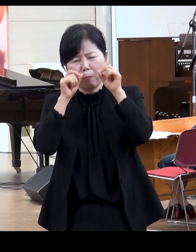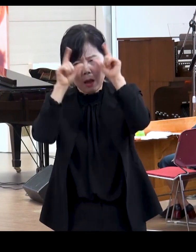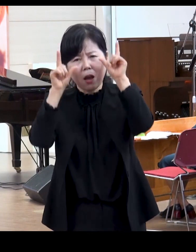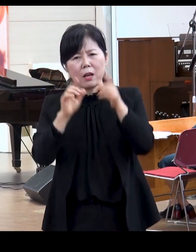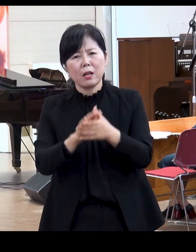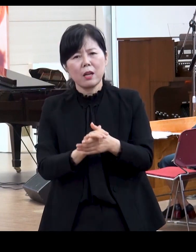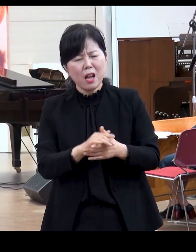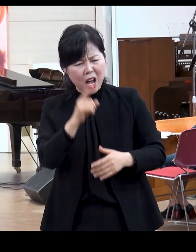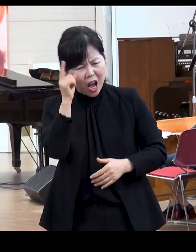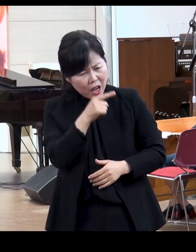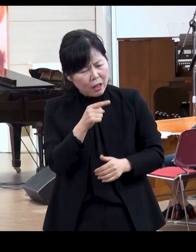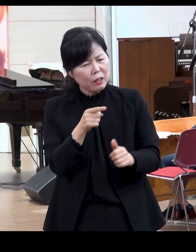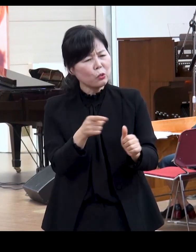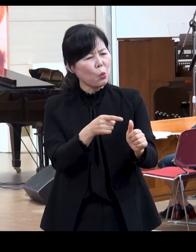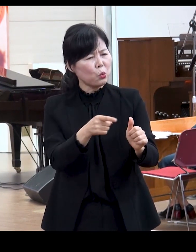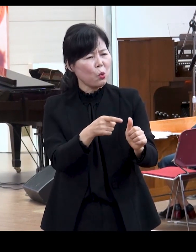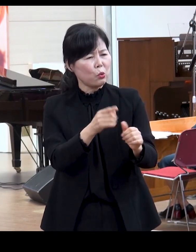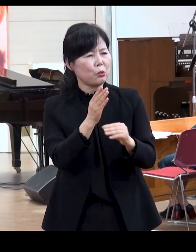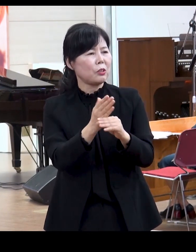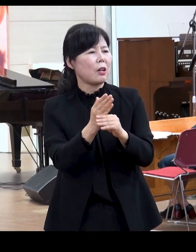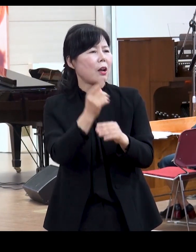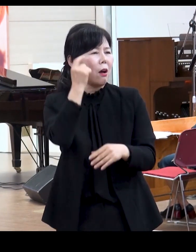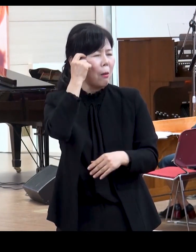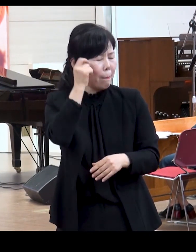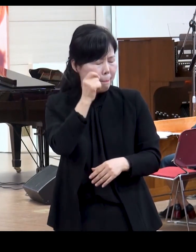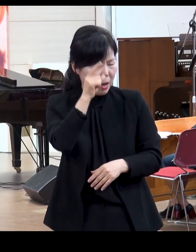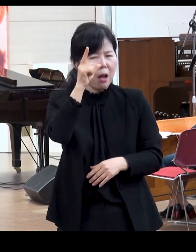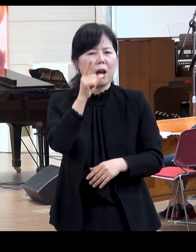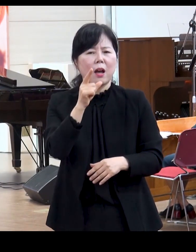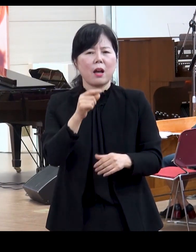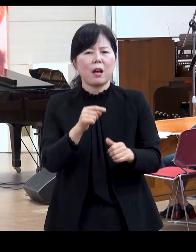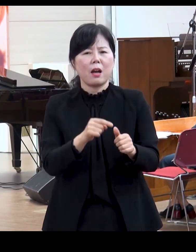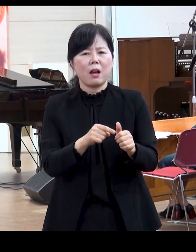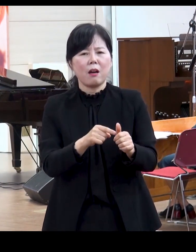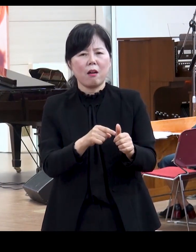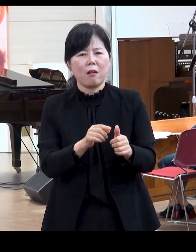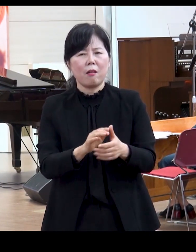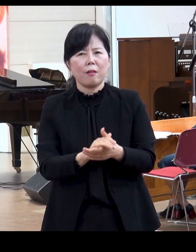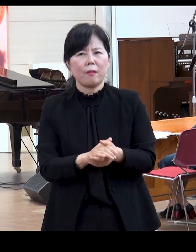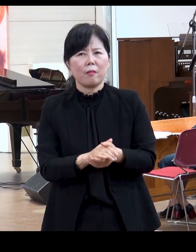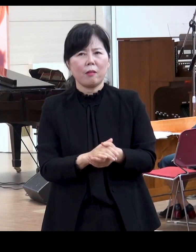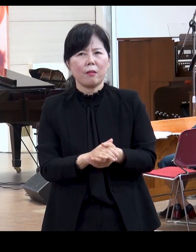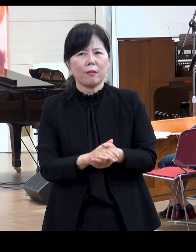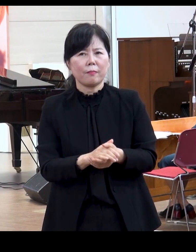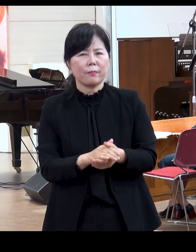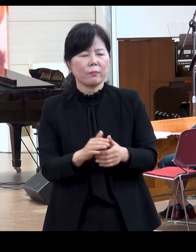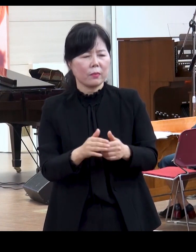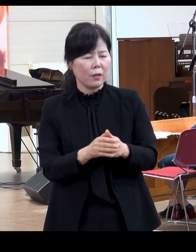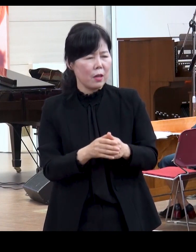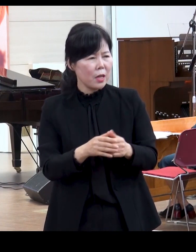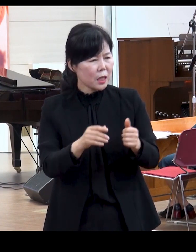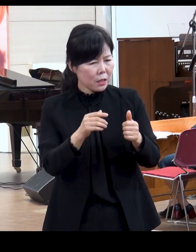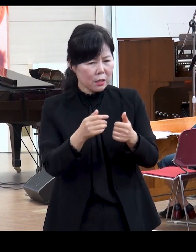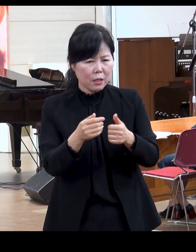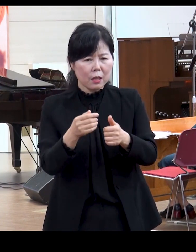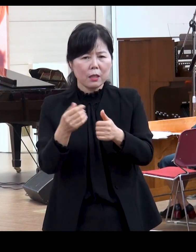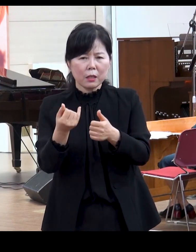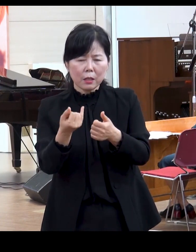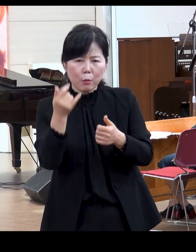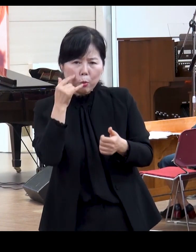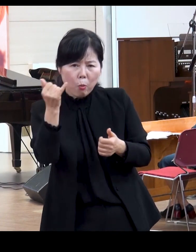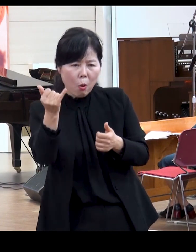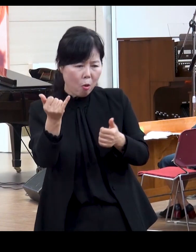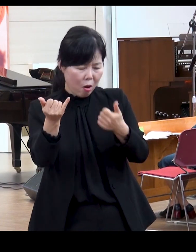그 아들을 움직이는 어떤 악이 있다는 걸 보기 시작합니다. 그 악한 어떤 것이 지금 이 아들을